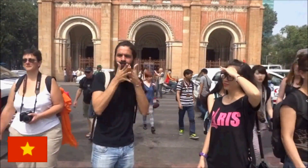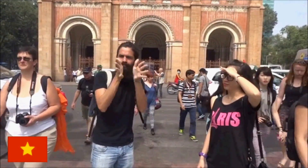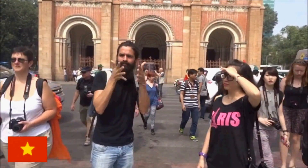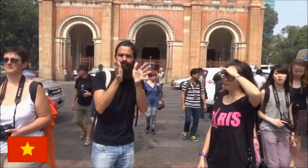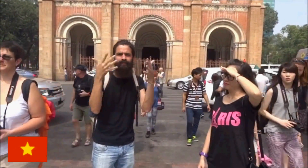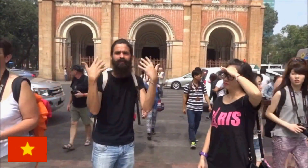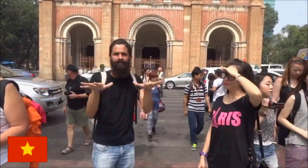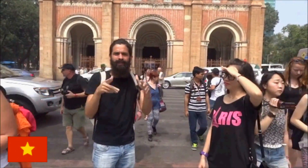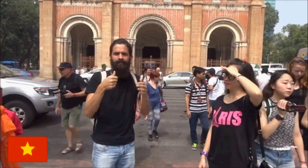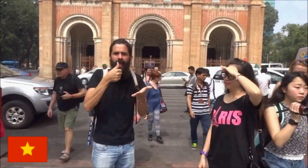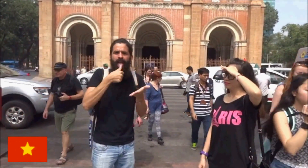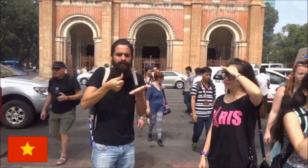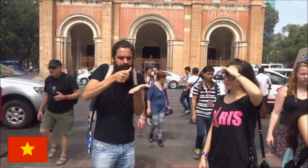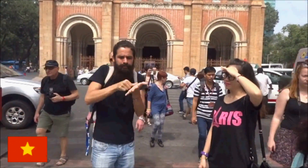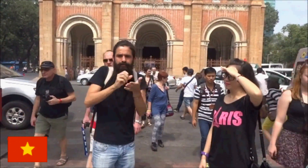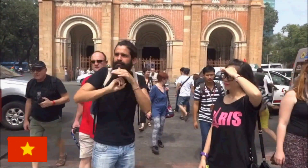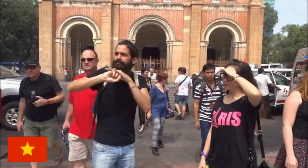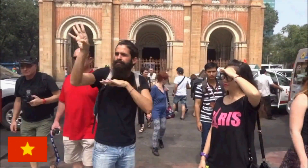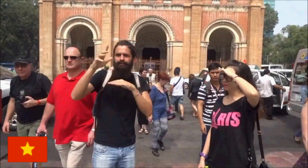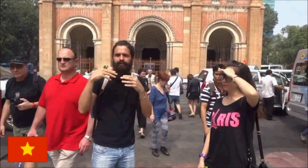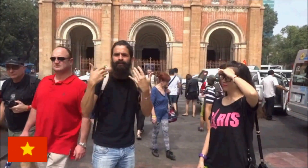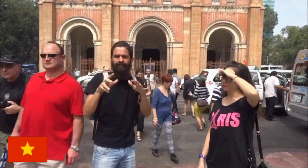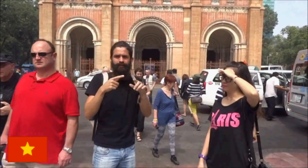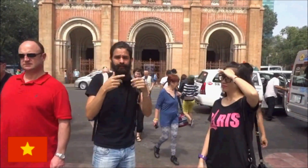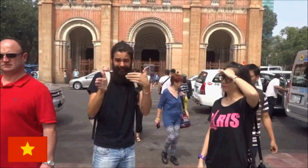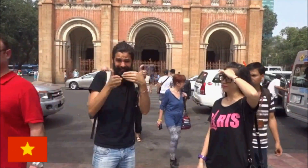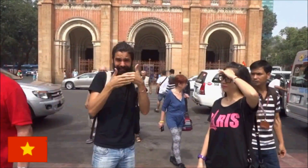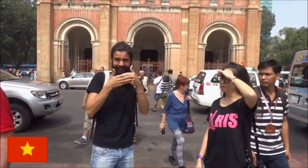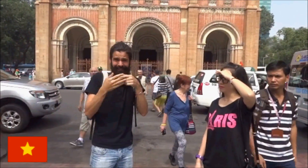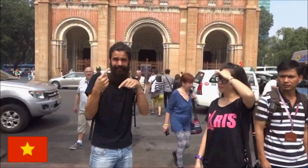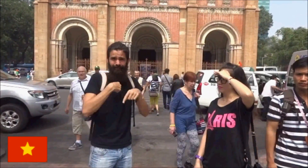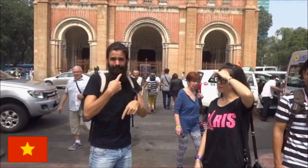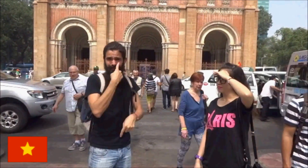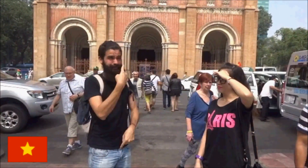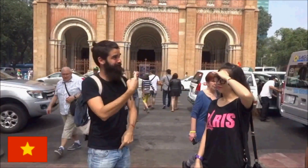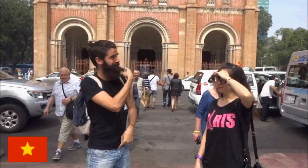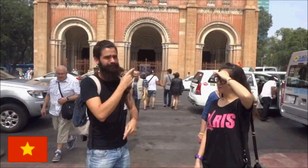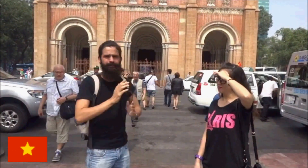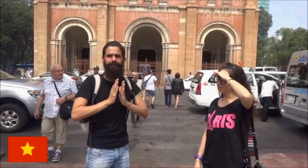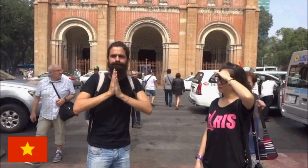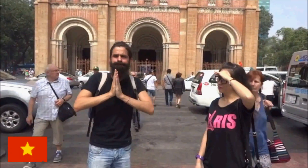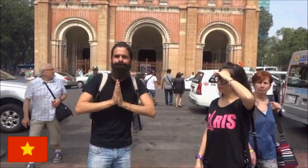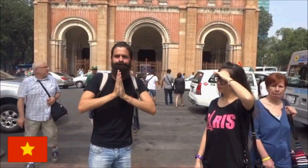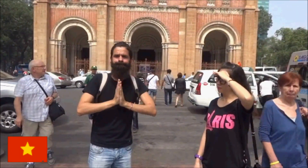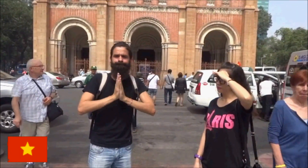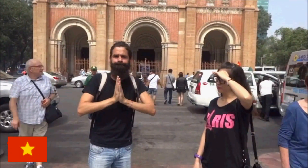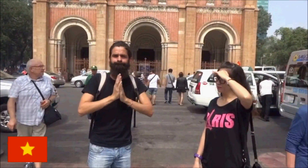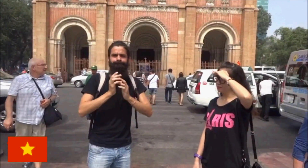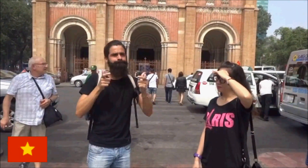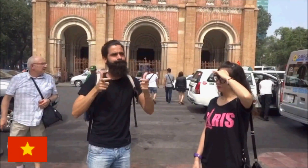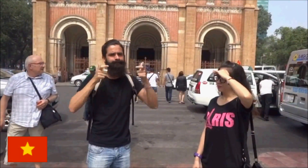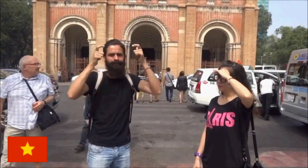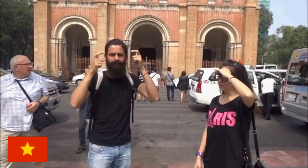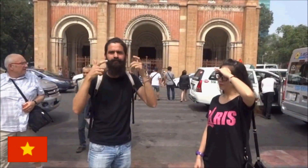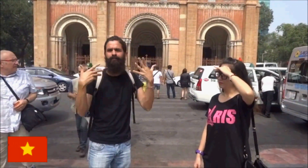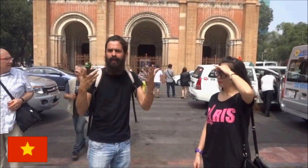de choses. Elle m'a expliqué, elle vient de vous expliquer un petit peu la poste. Et juste à côté de la poste, il y a eu l'église